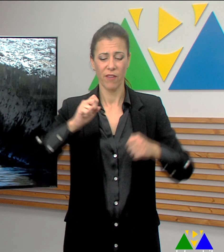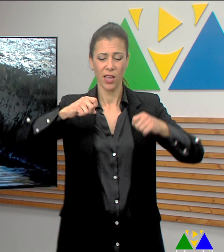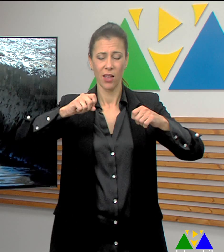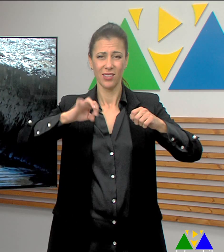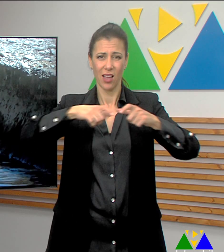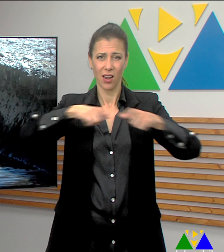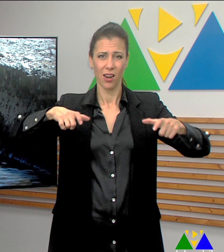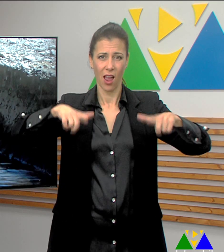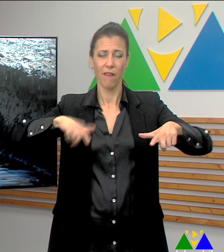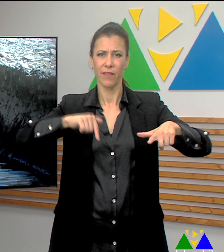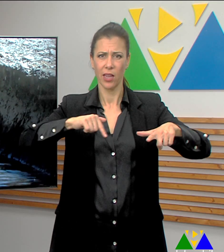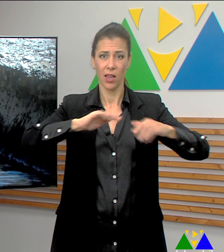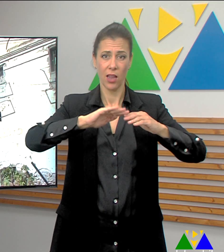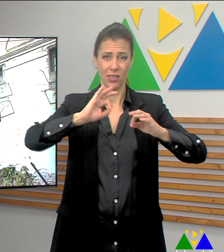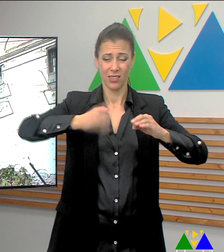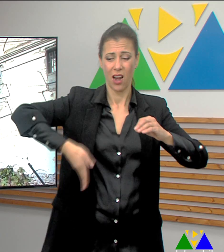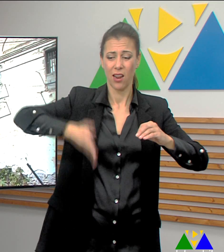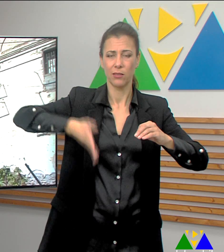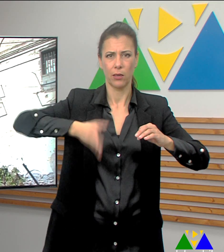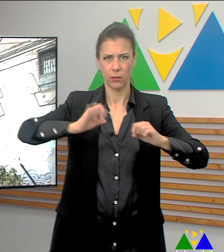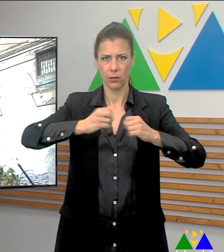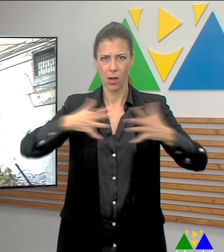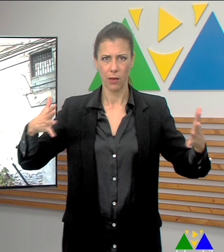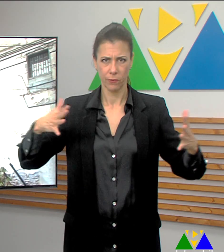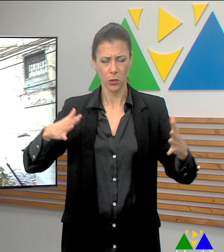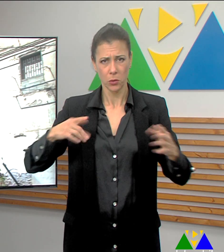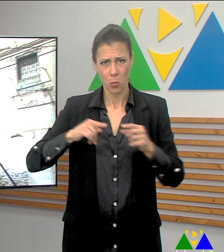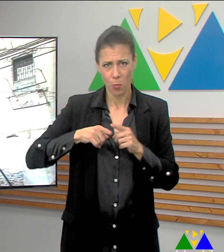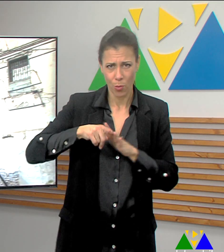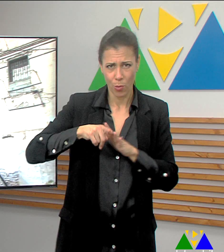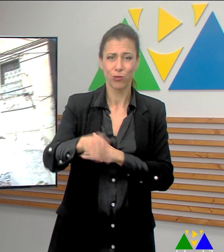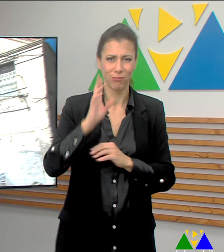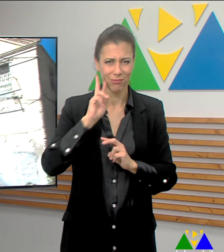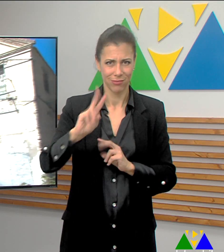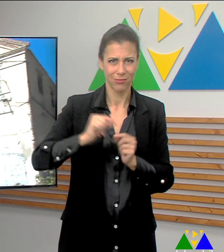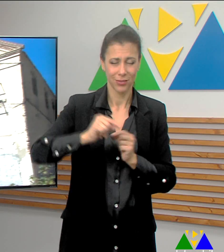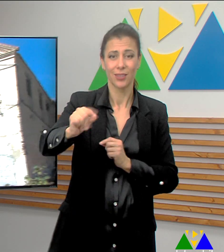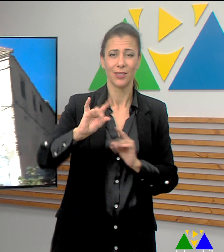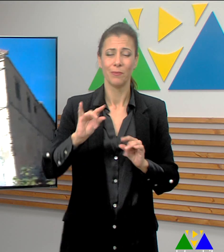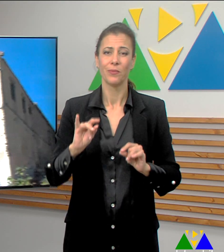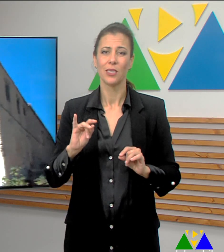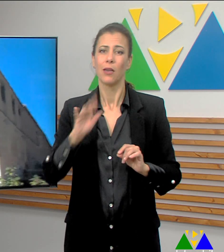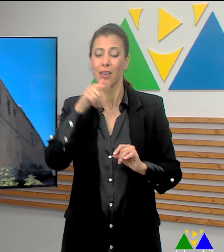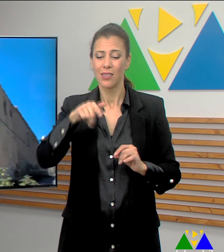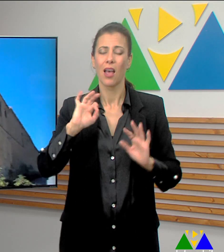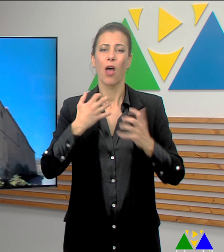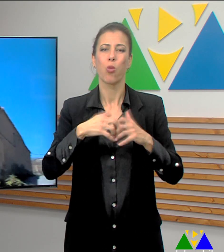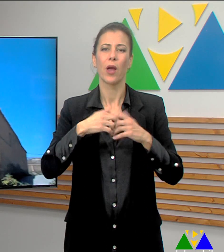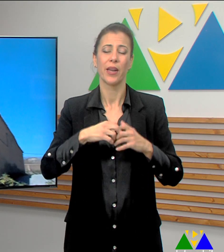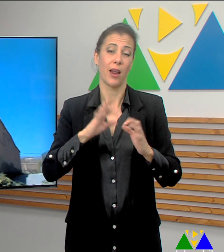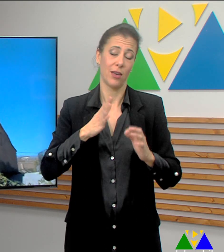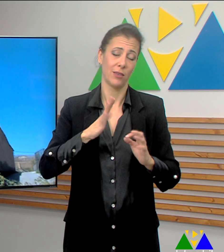lateral, es grande, es decir, profunda la nave lateral de la azucarera del Carmen, que es